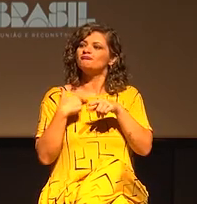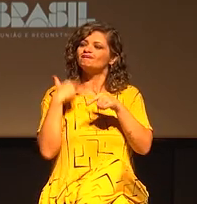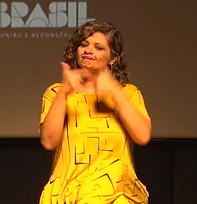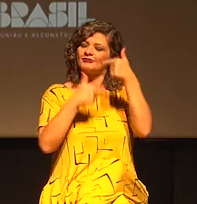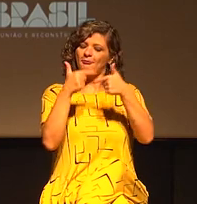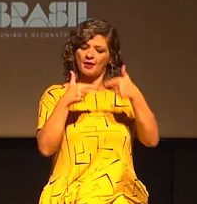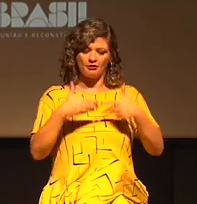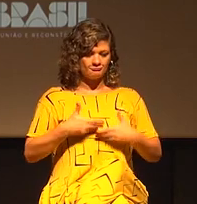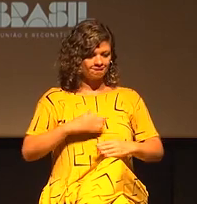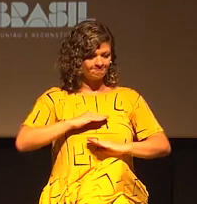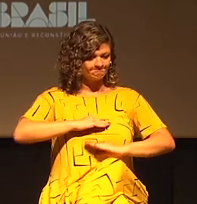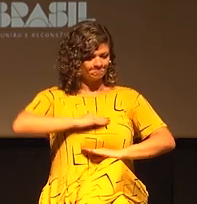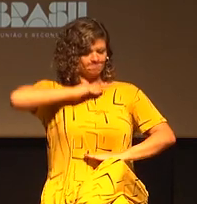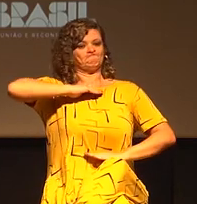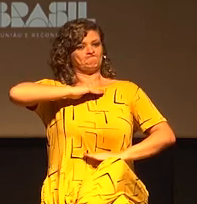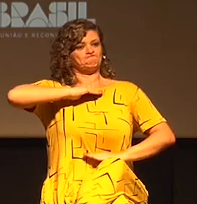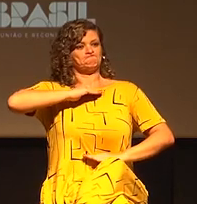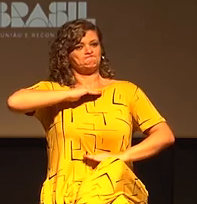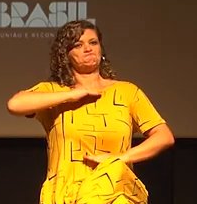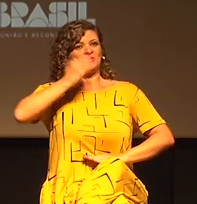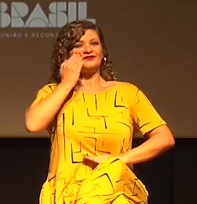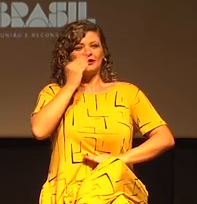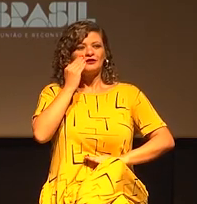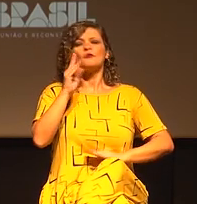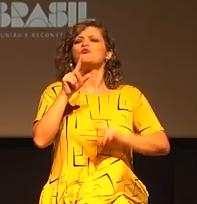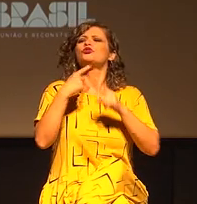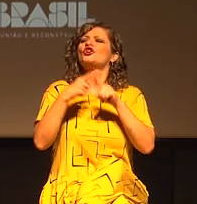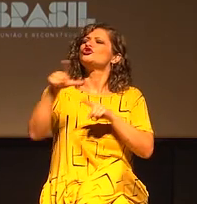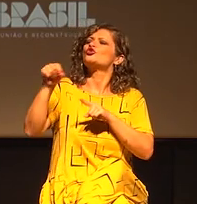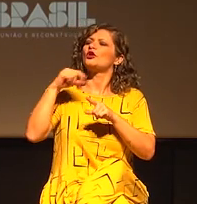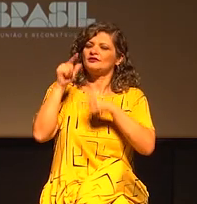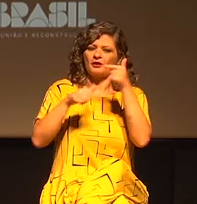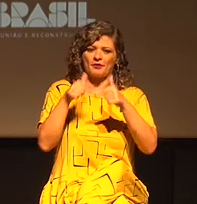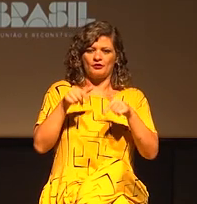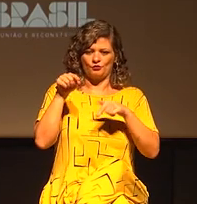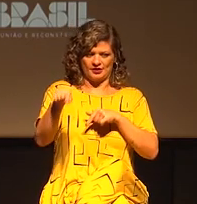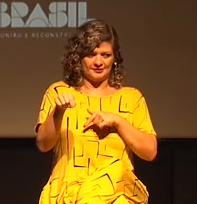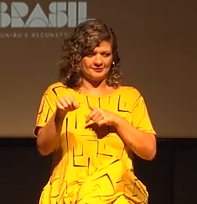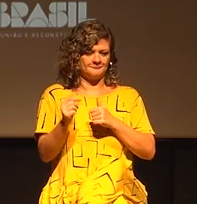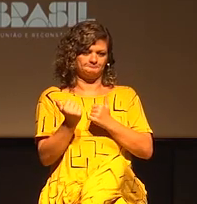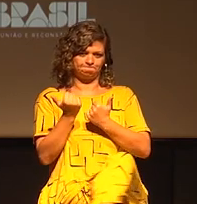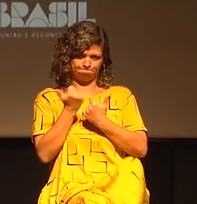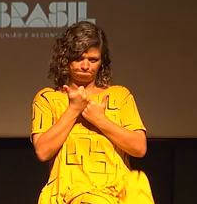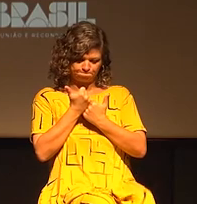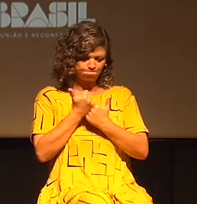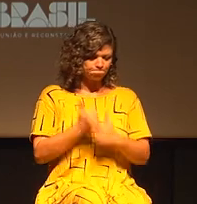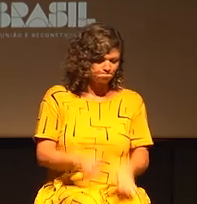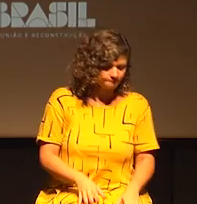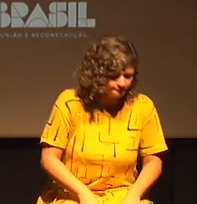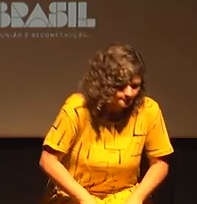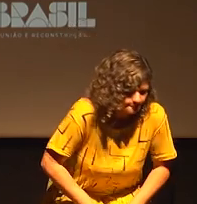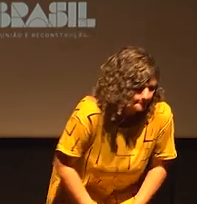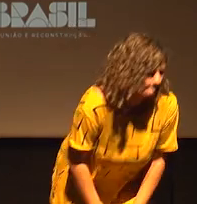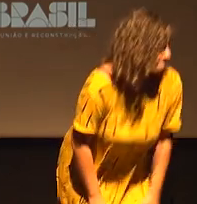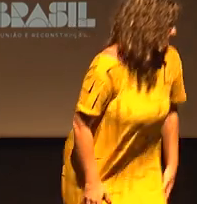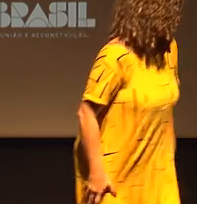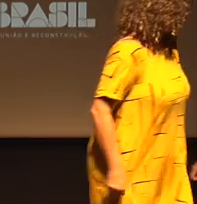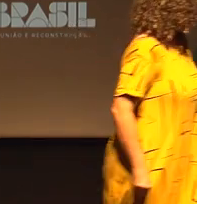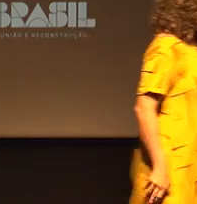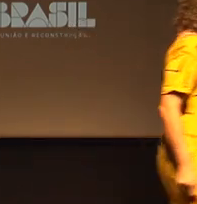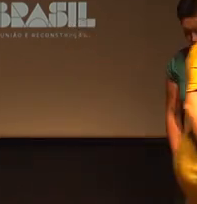gente volta e entende o por que a gente faz o que a gente faz o porque os depoimentos falo muito de pertencimento